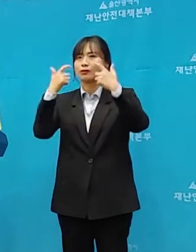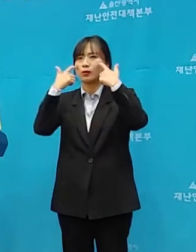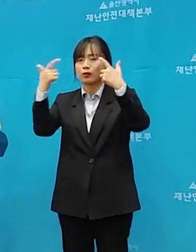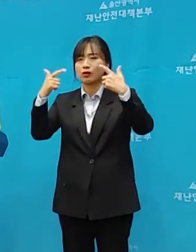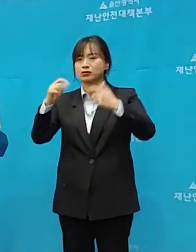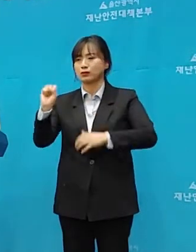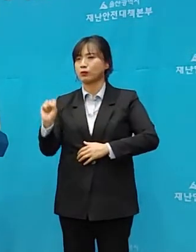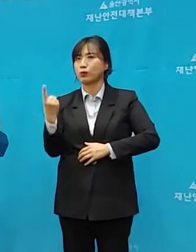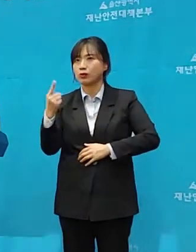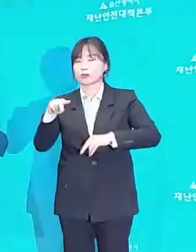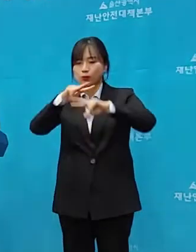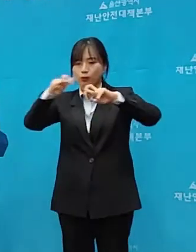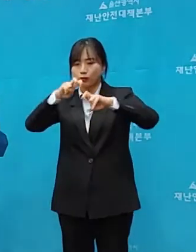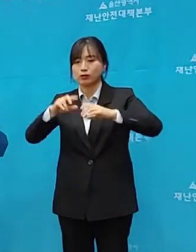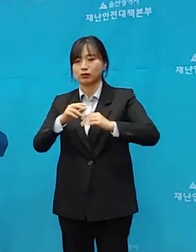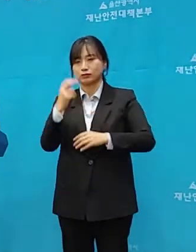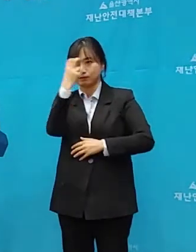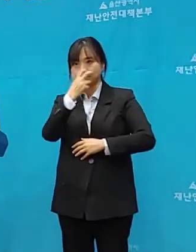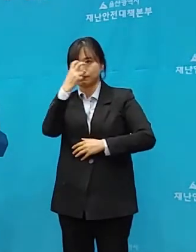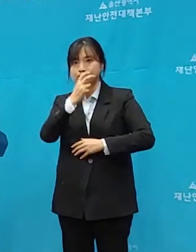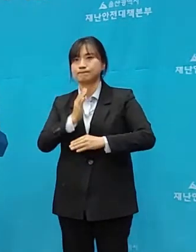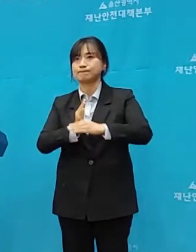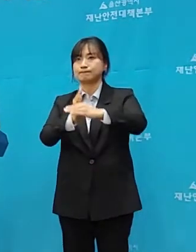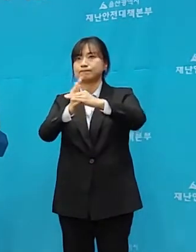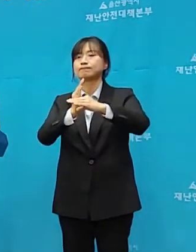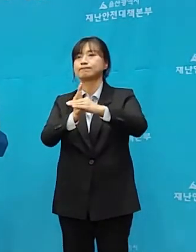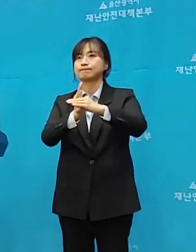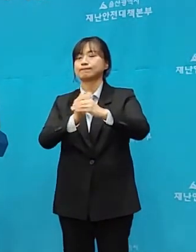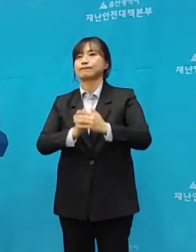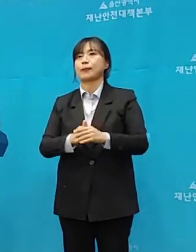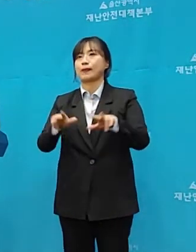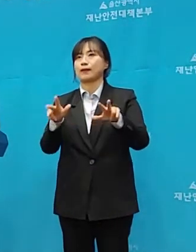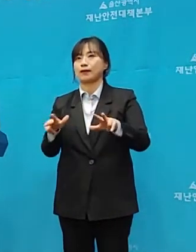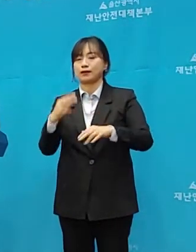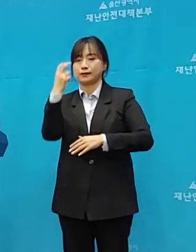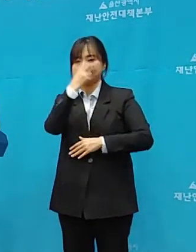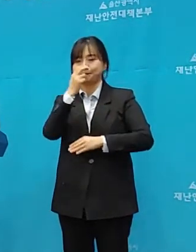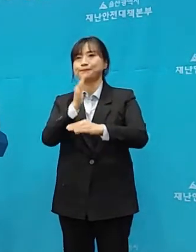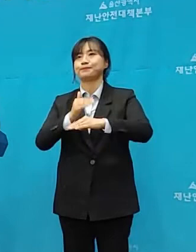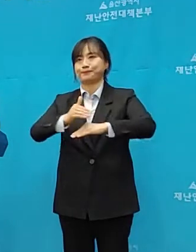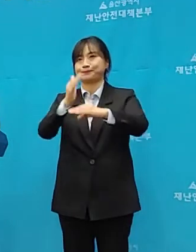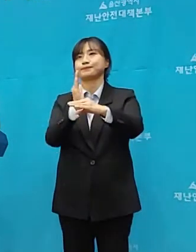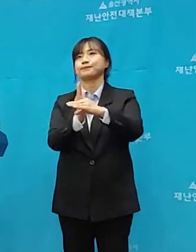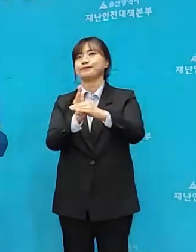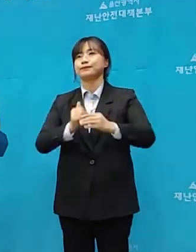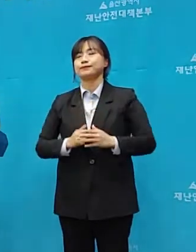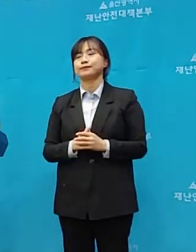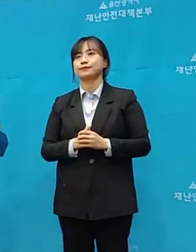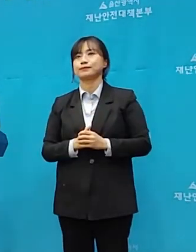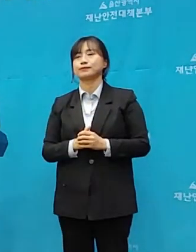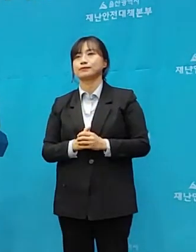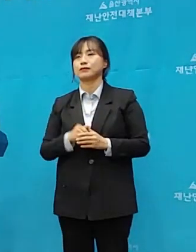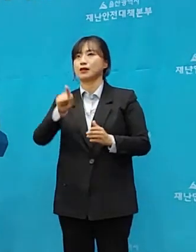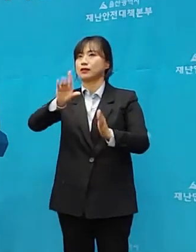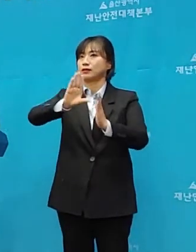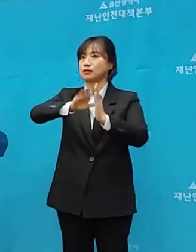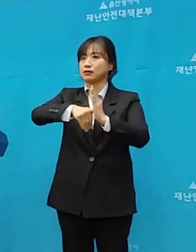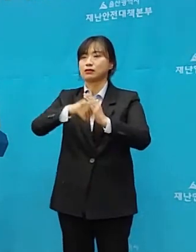정확한 산불 발생 원인은 아직 파악되지 않았으며 현재 조사 중입니다.